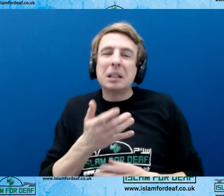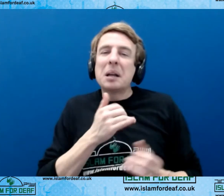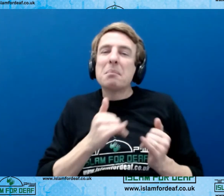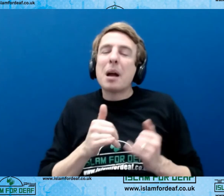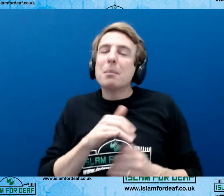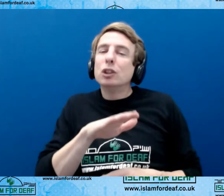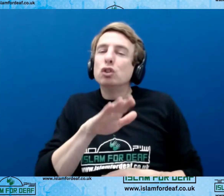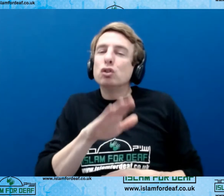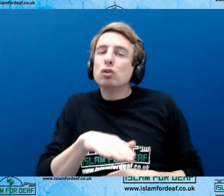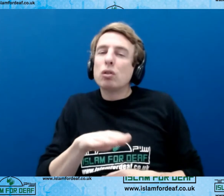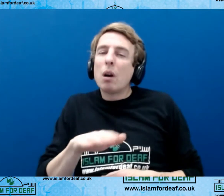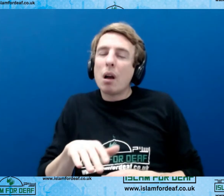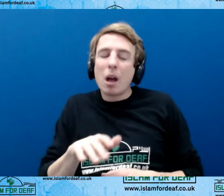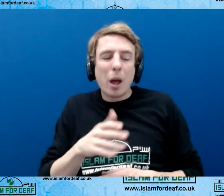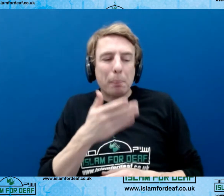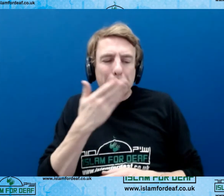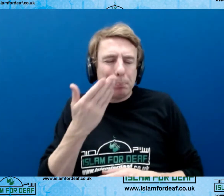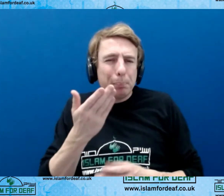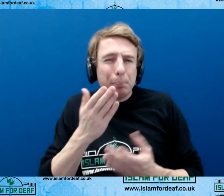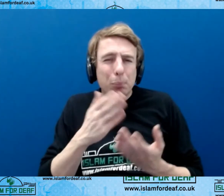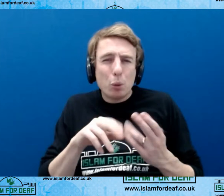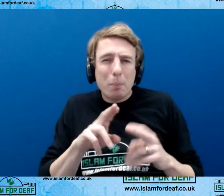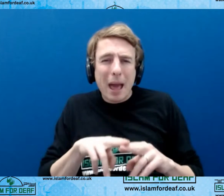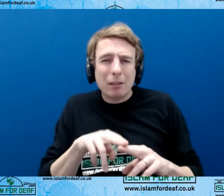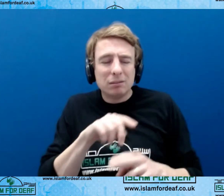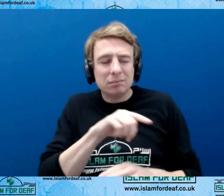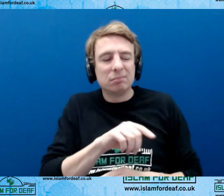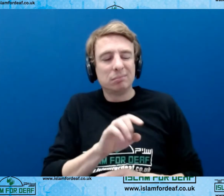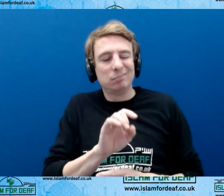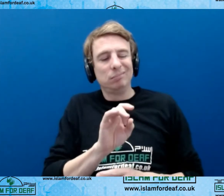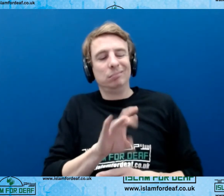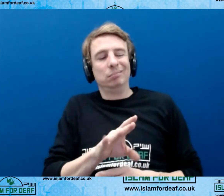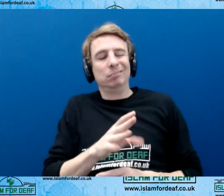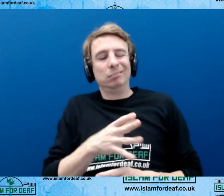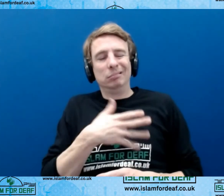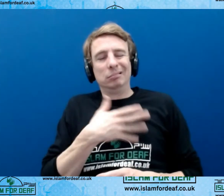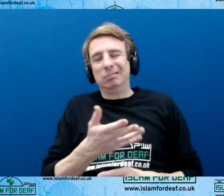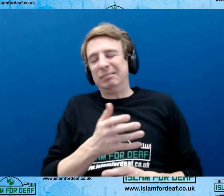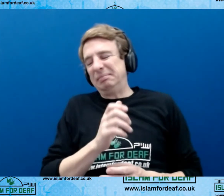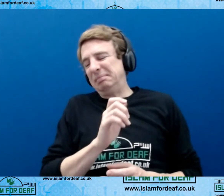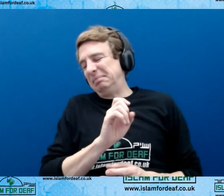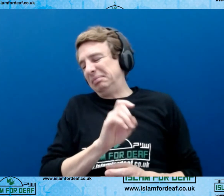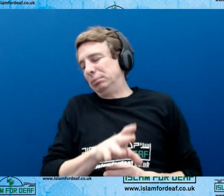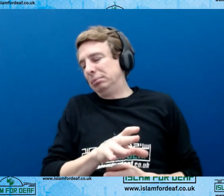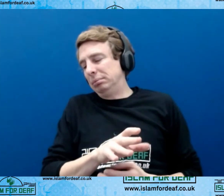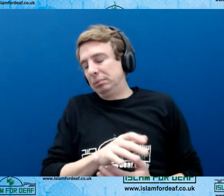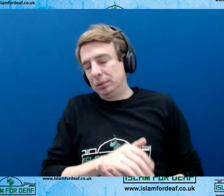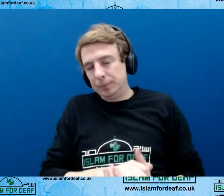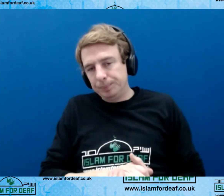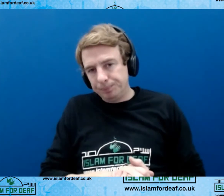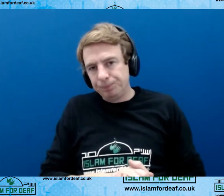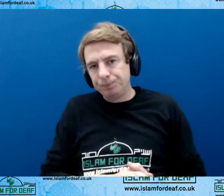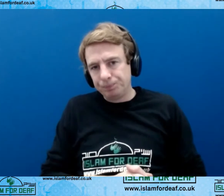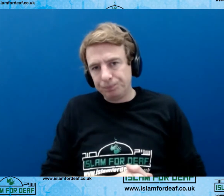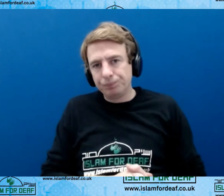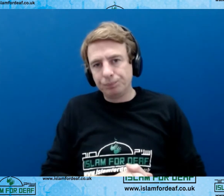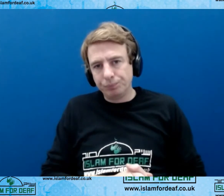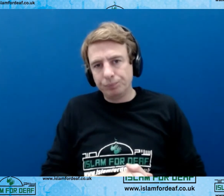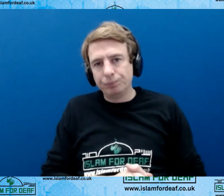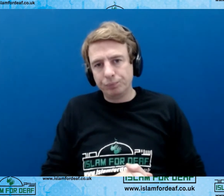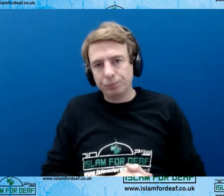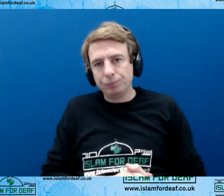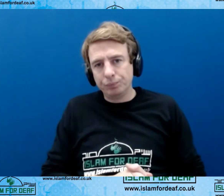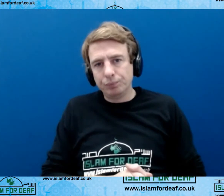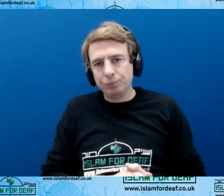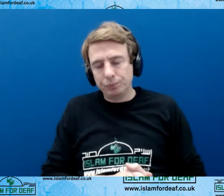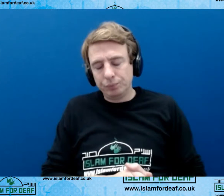واليتيم من الناس هو الذي مات أبوه لأن أباه هو الذي ينفق عليه ويؤمن له احتياجاته.